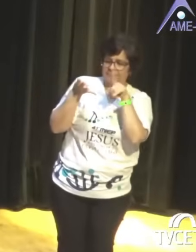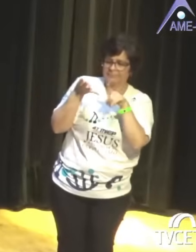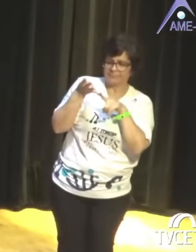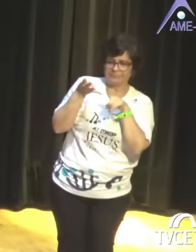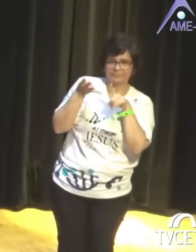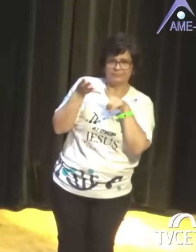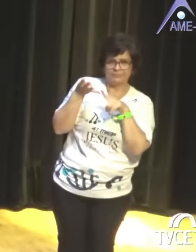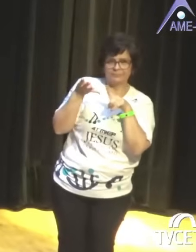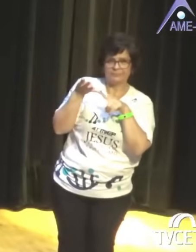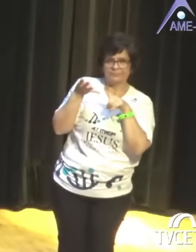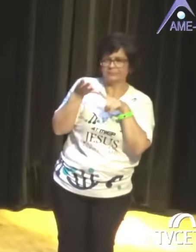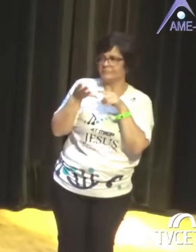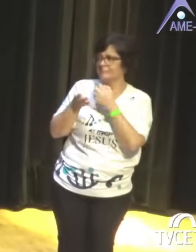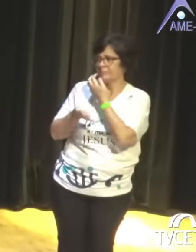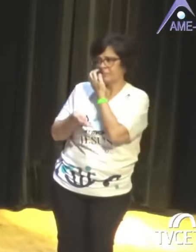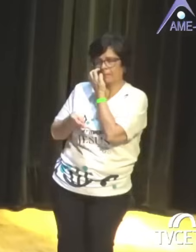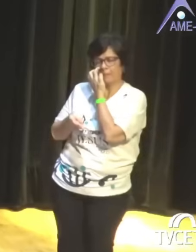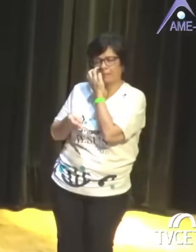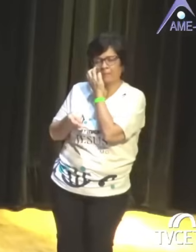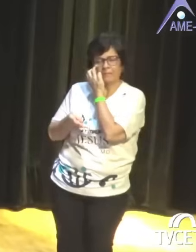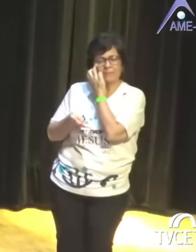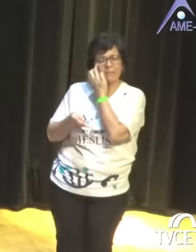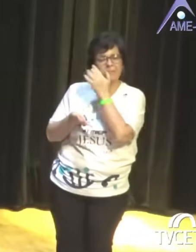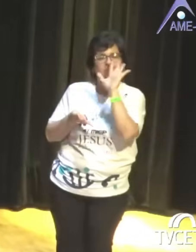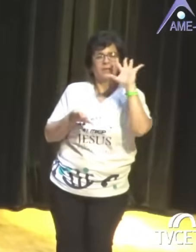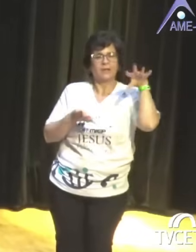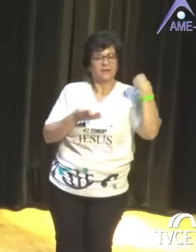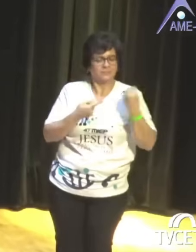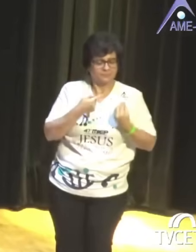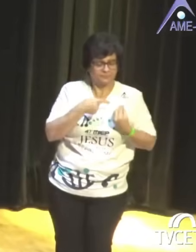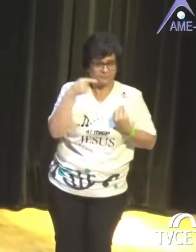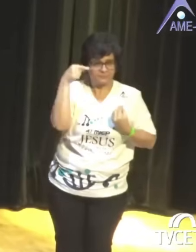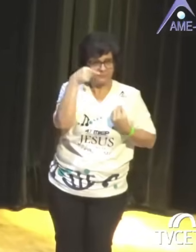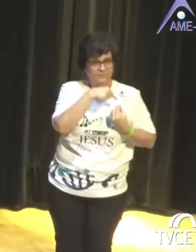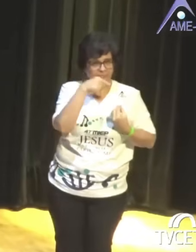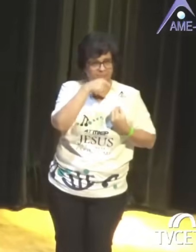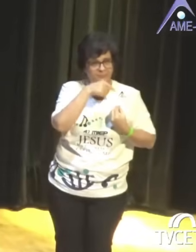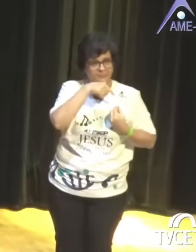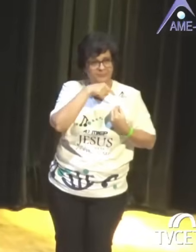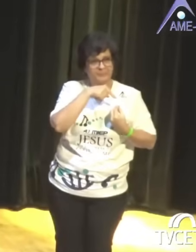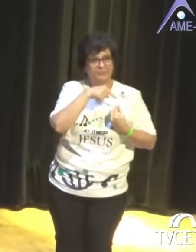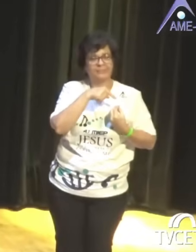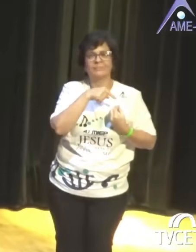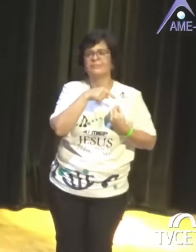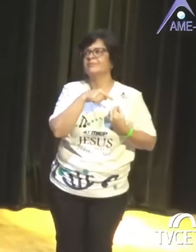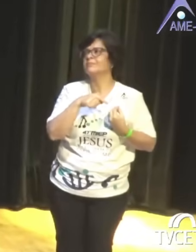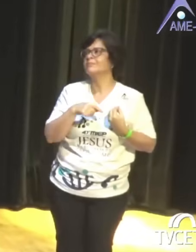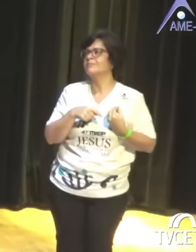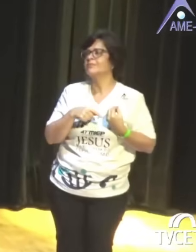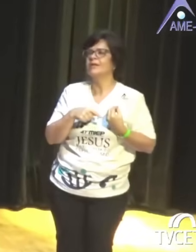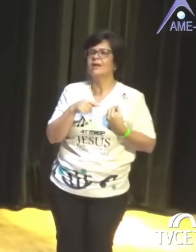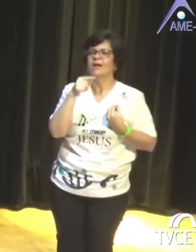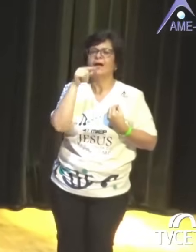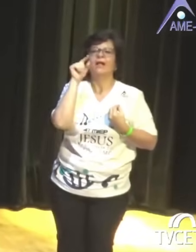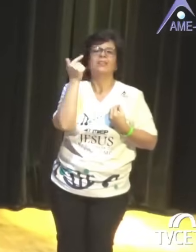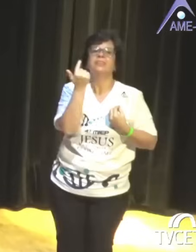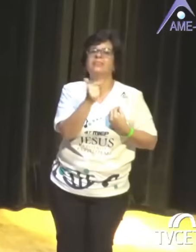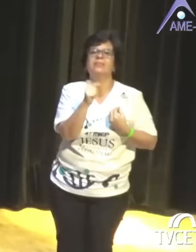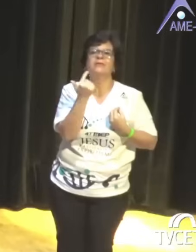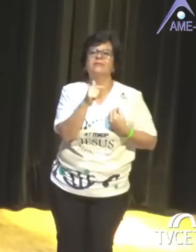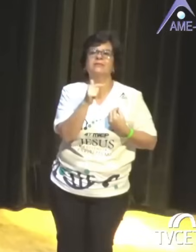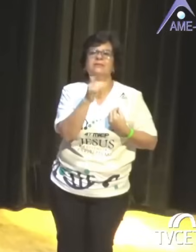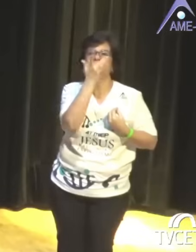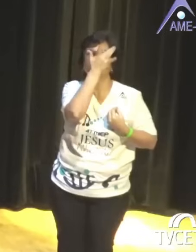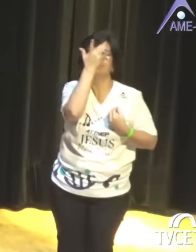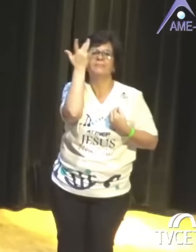espiritual então com o espiritismo não tem Quem